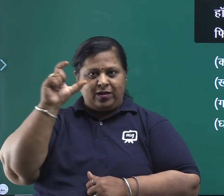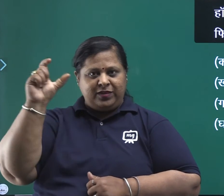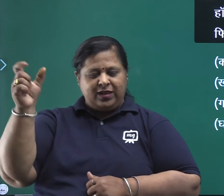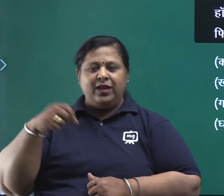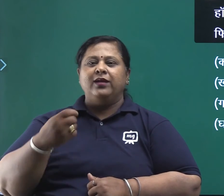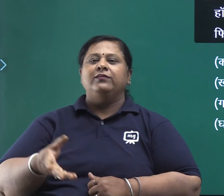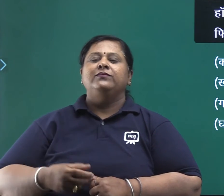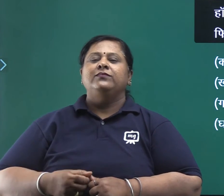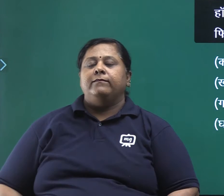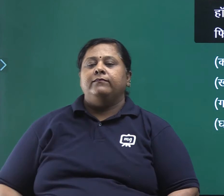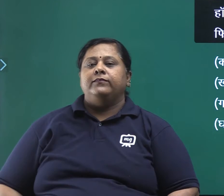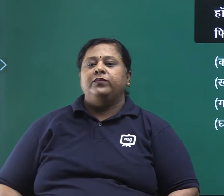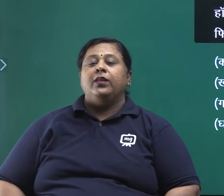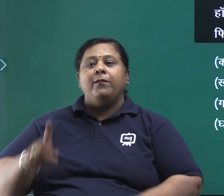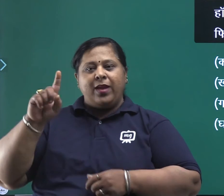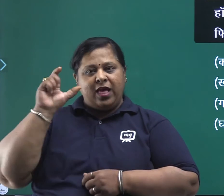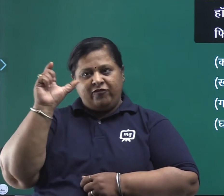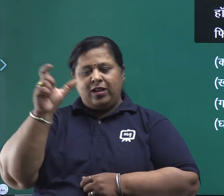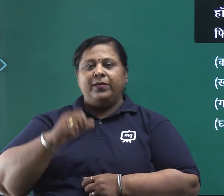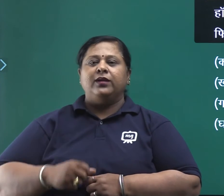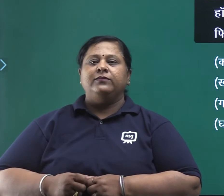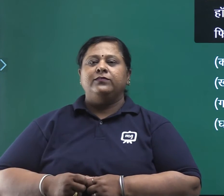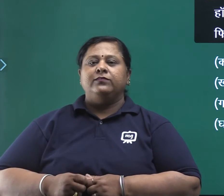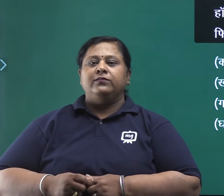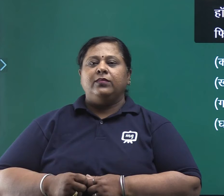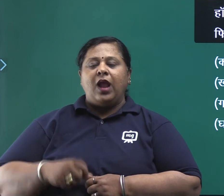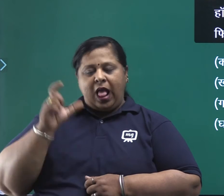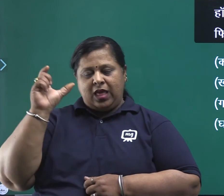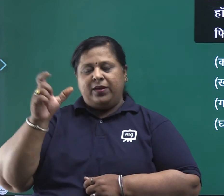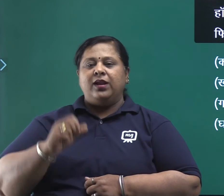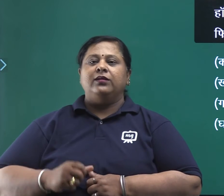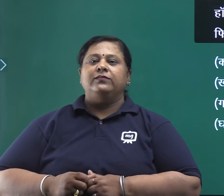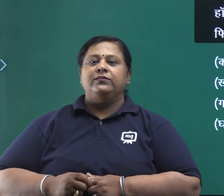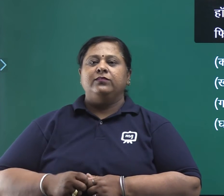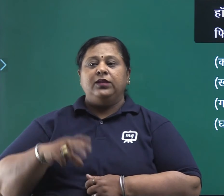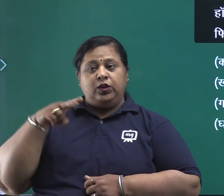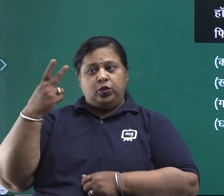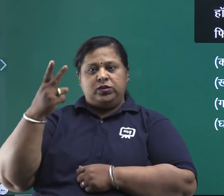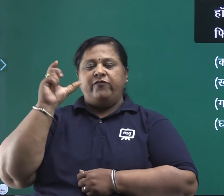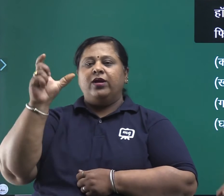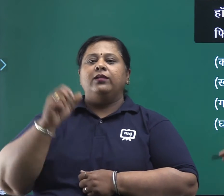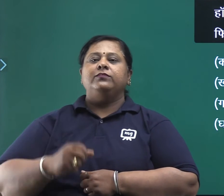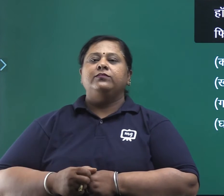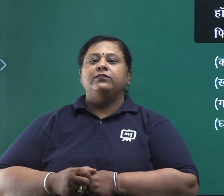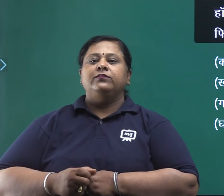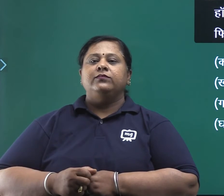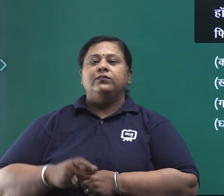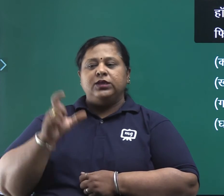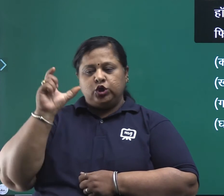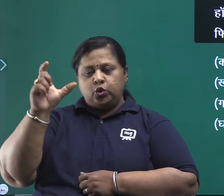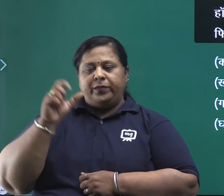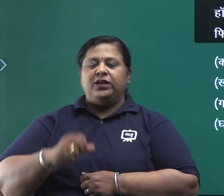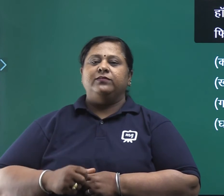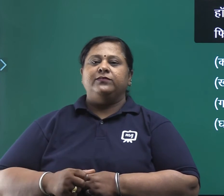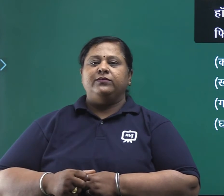हैं। पहला विकल्प है आलम आरा। दूसरा विकल्प